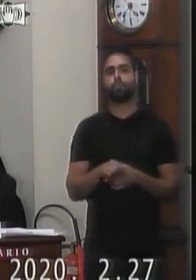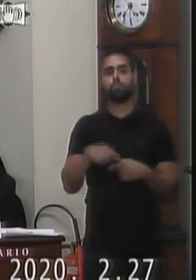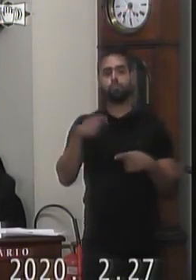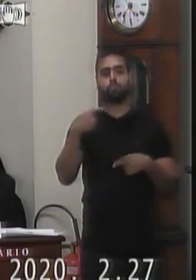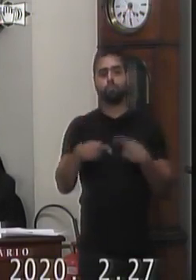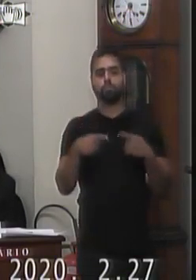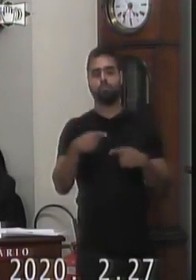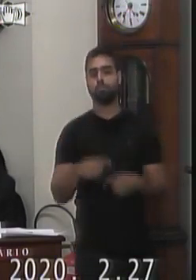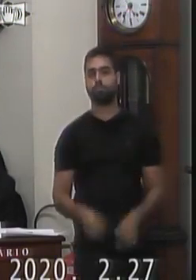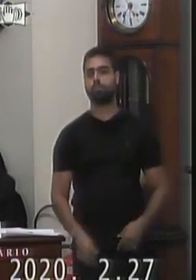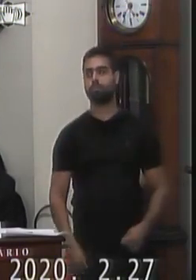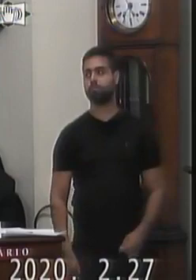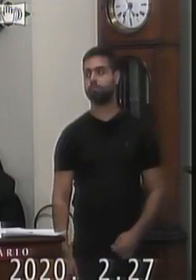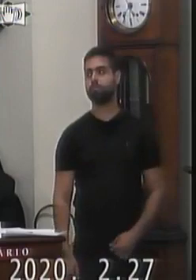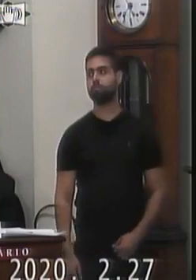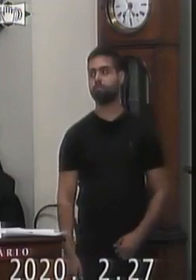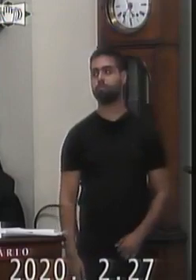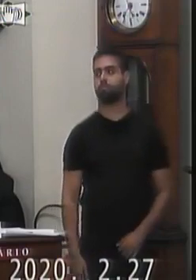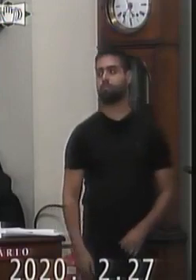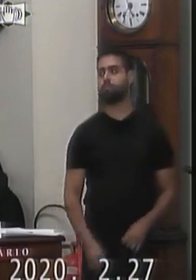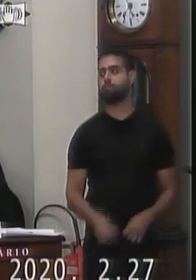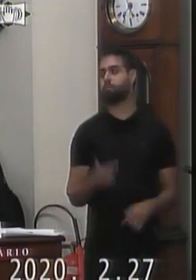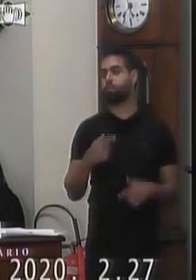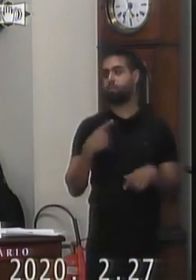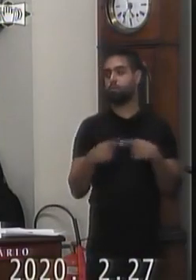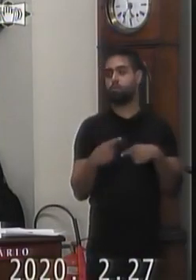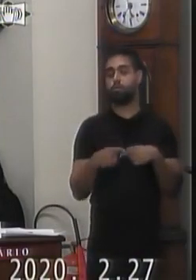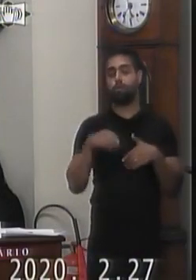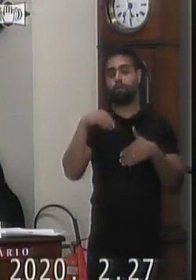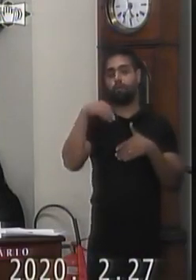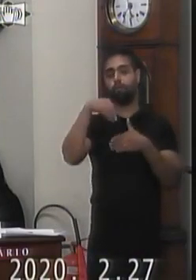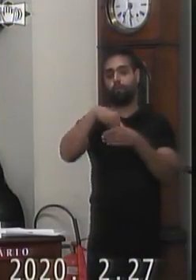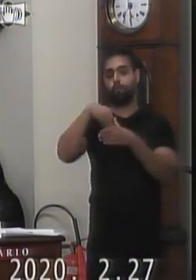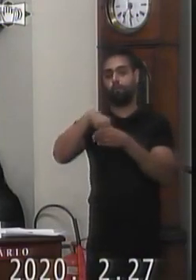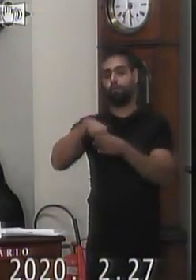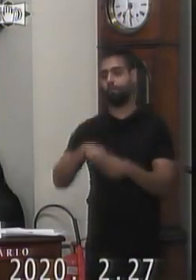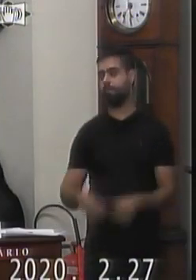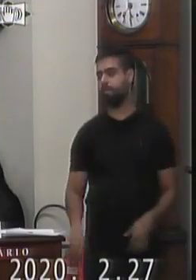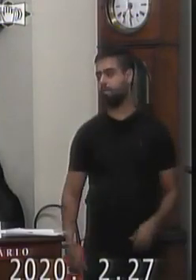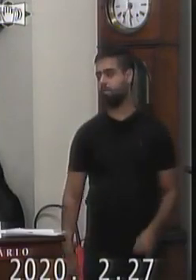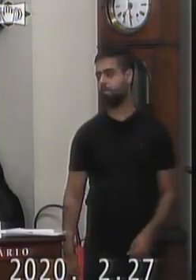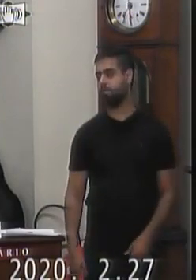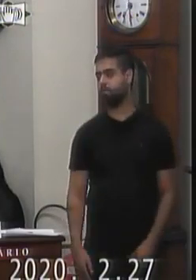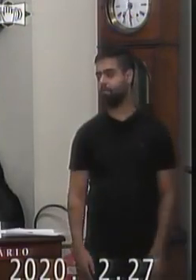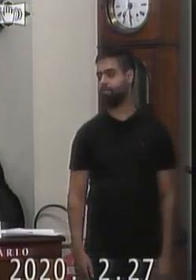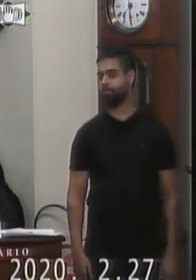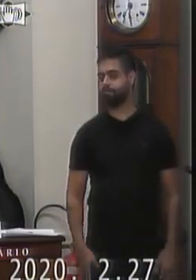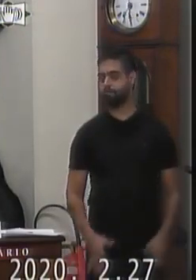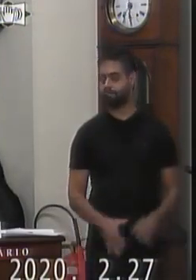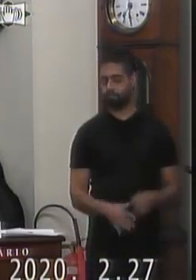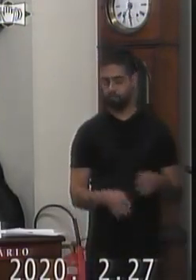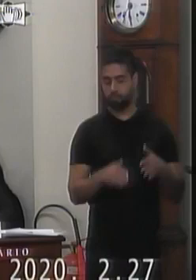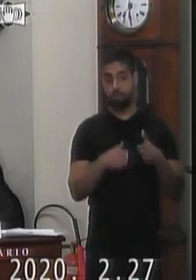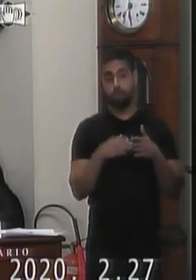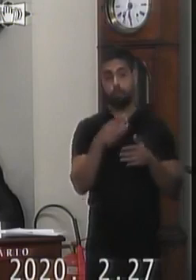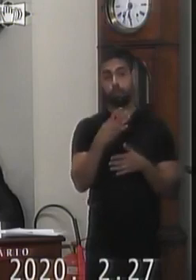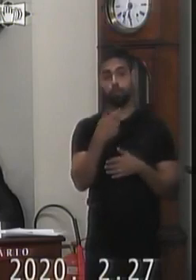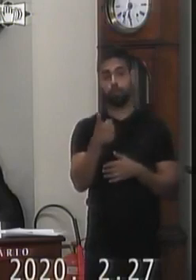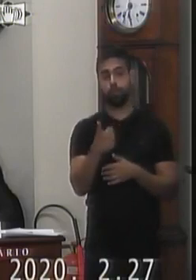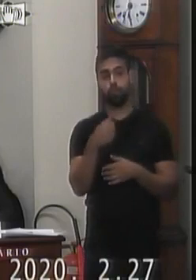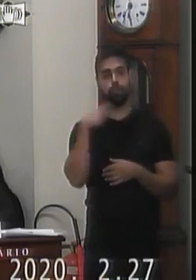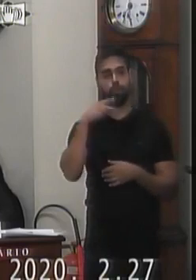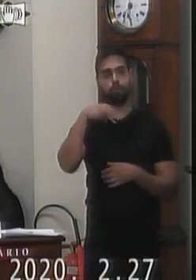encontra em discussão. Não tendo quem queira discutir, em votação, Aprovado. Requerimento 41 do